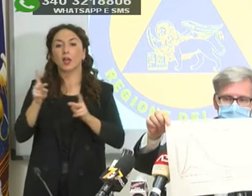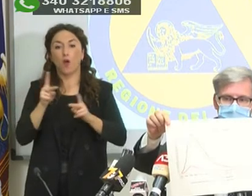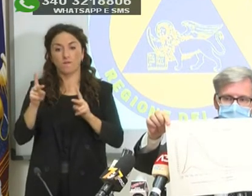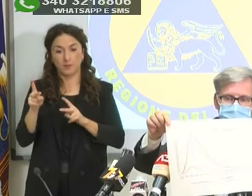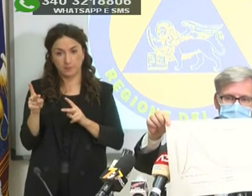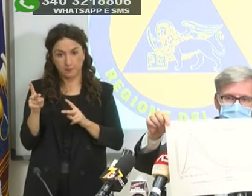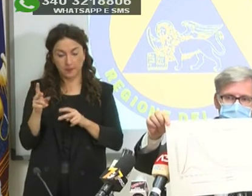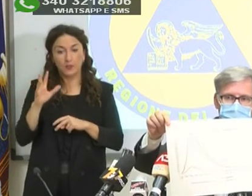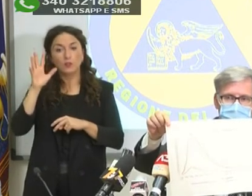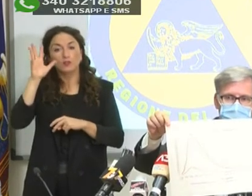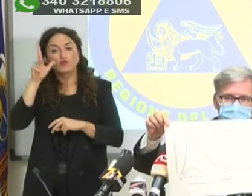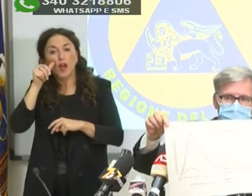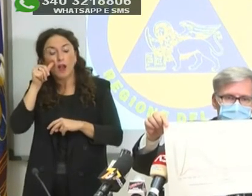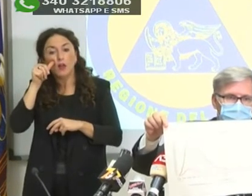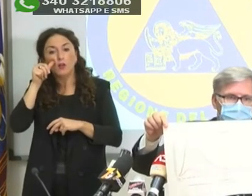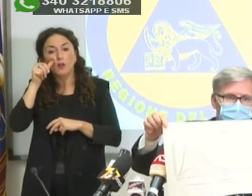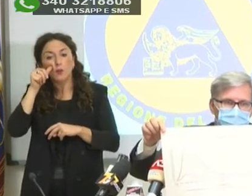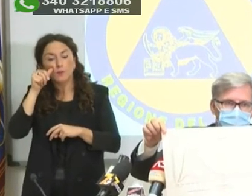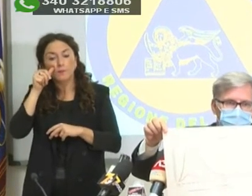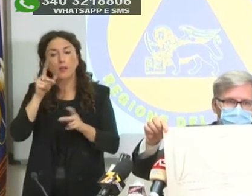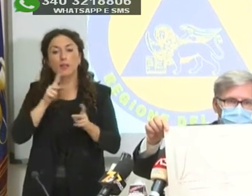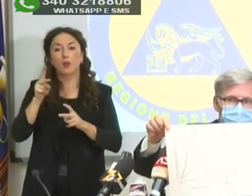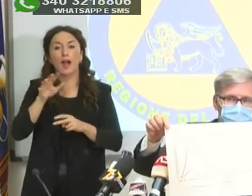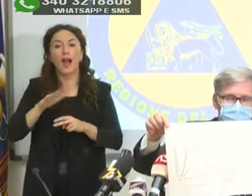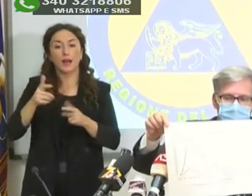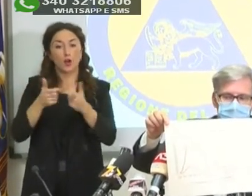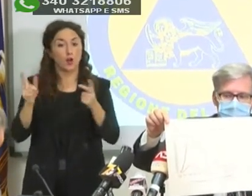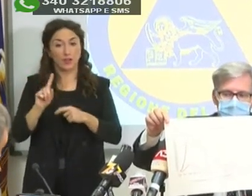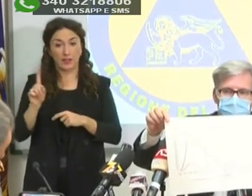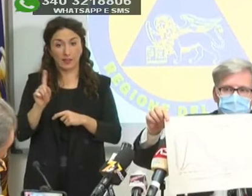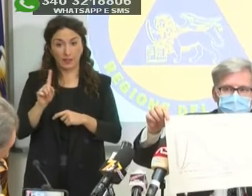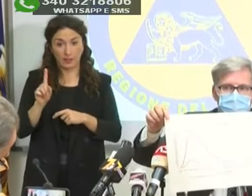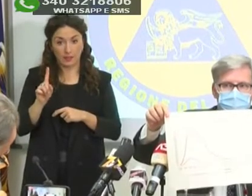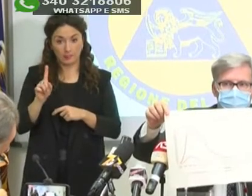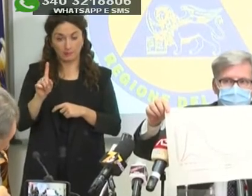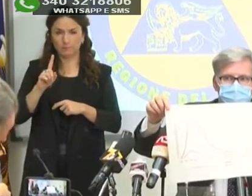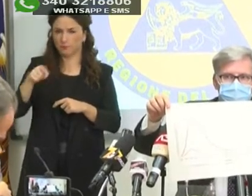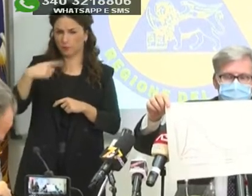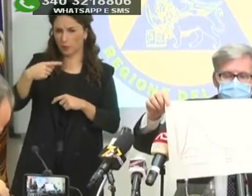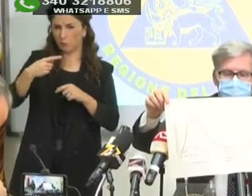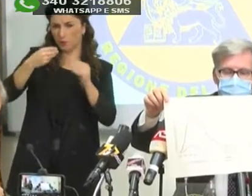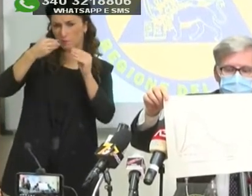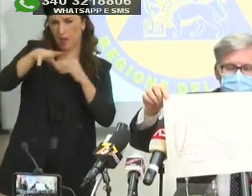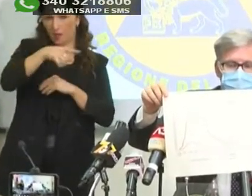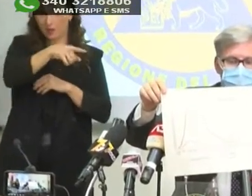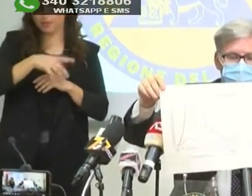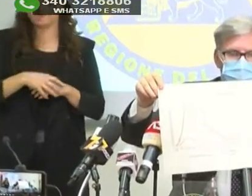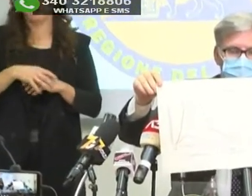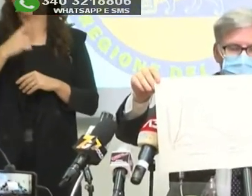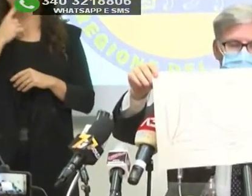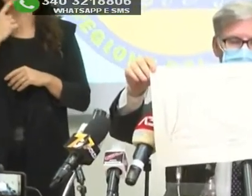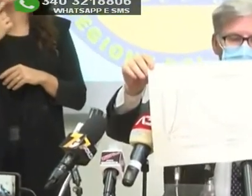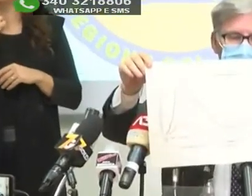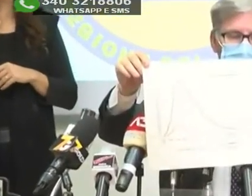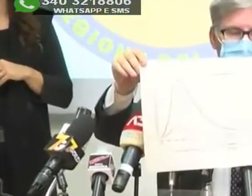blu, in giallo sono i ricoveri in area non critica, poi ve lo mandiamo questo, e in rosso